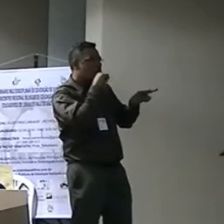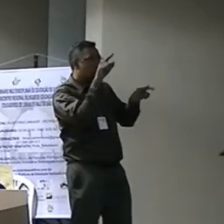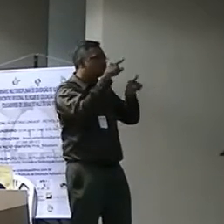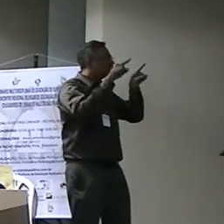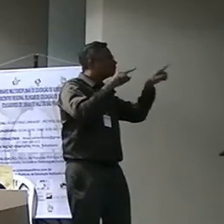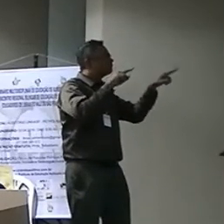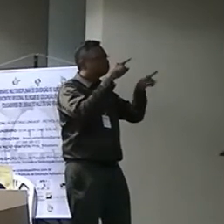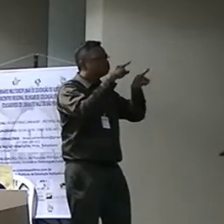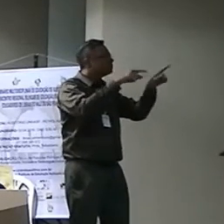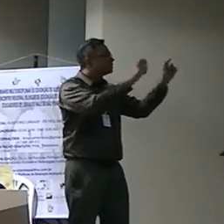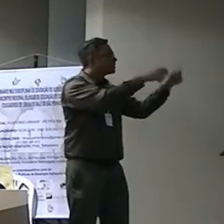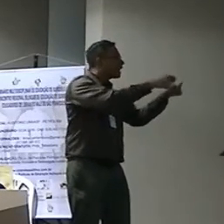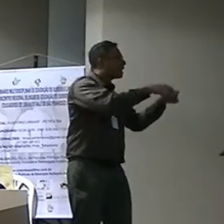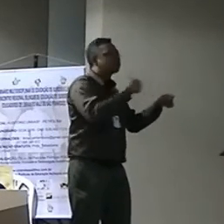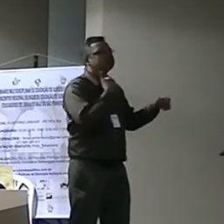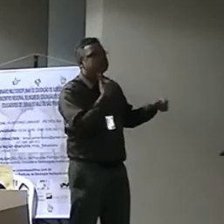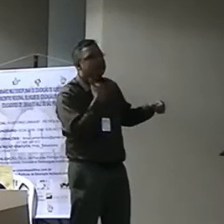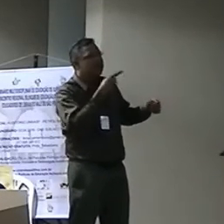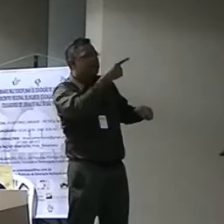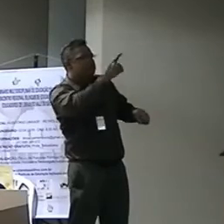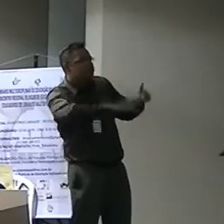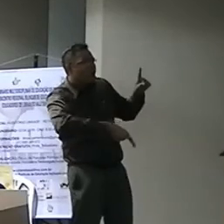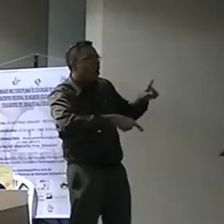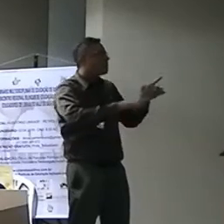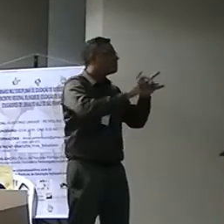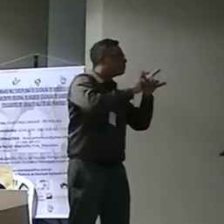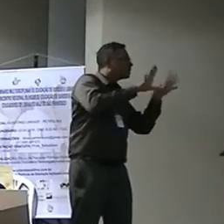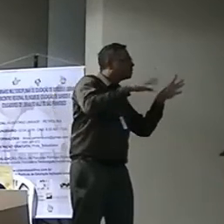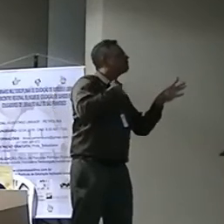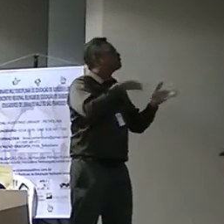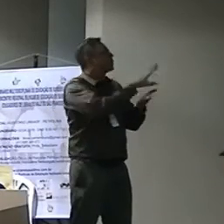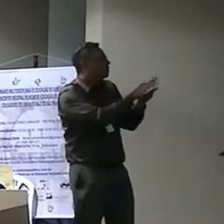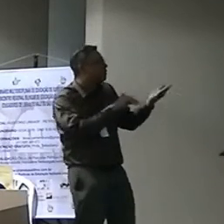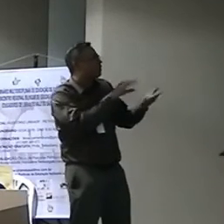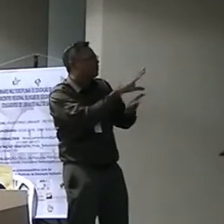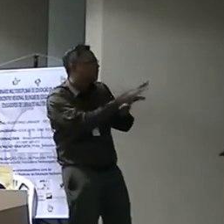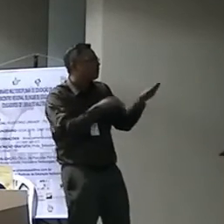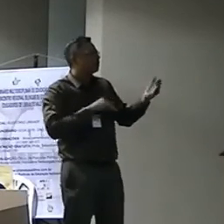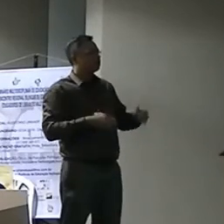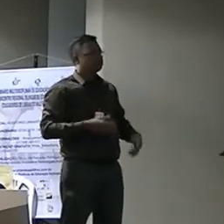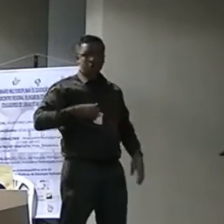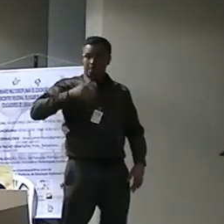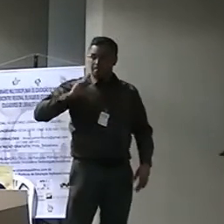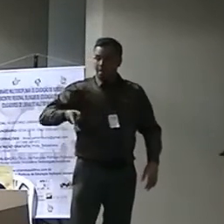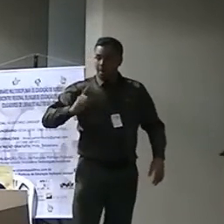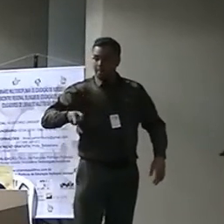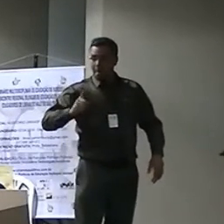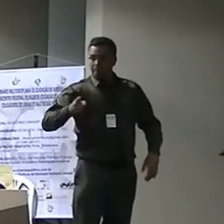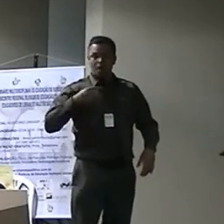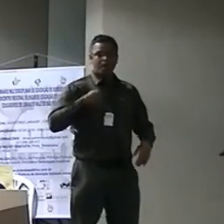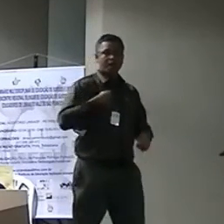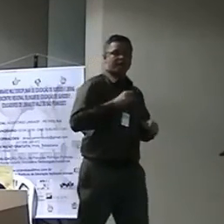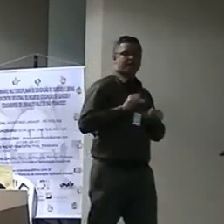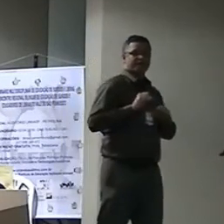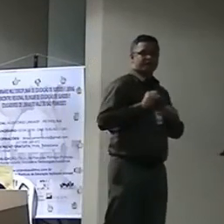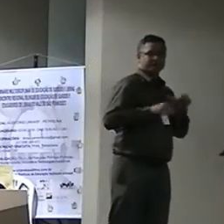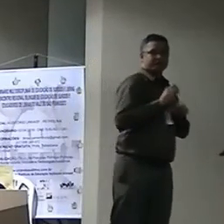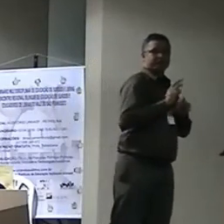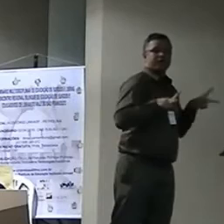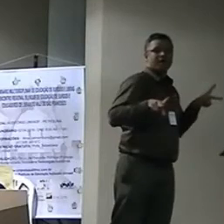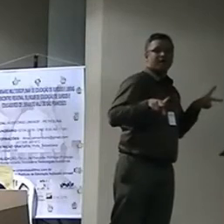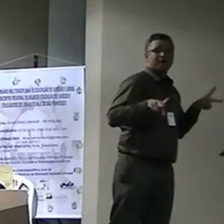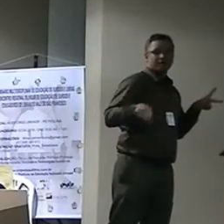que eu não posso. Mas a partir do exemplo dos pais. Se os pais não derem esse exemplo, eles também não vão